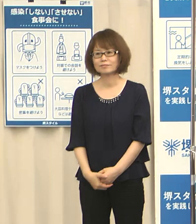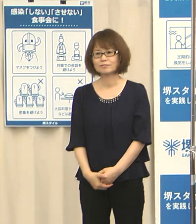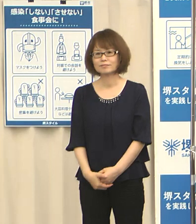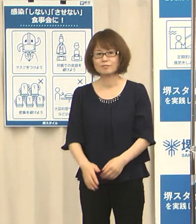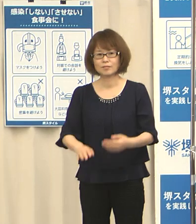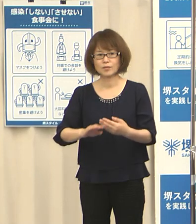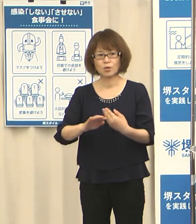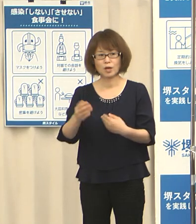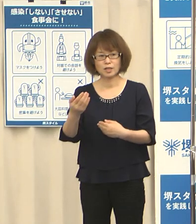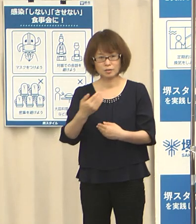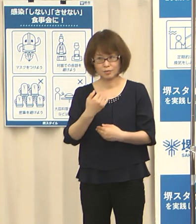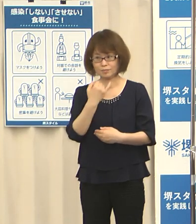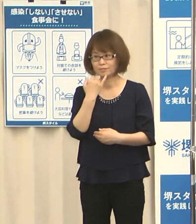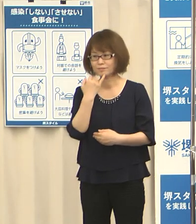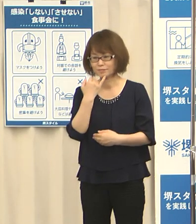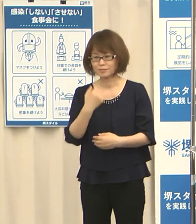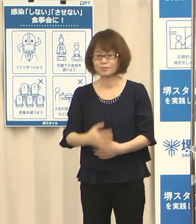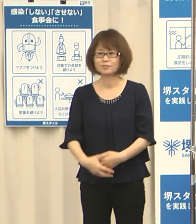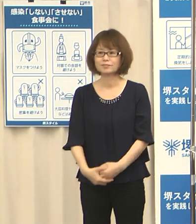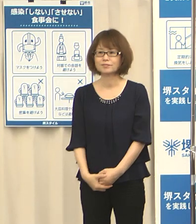他ご質問よろしいでしょうか。